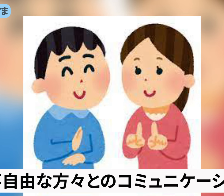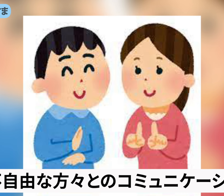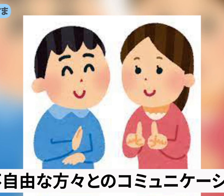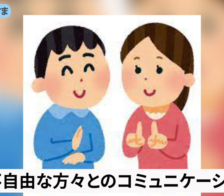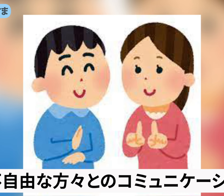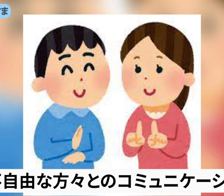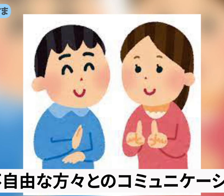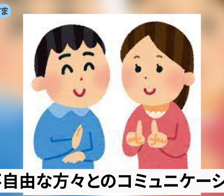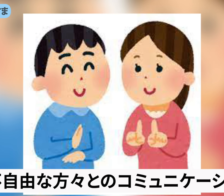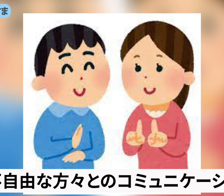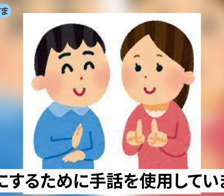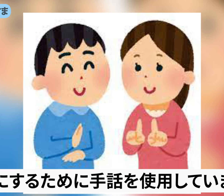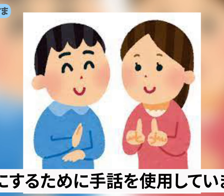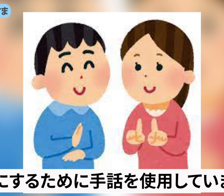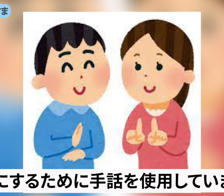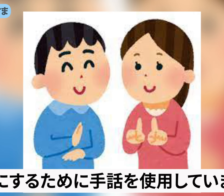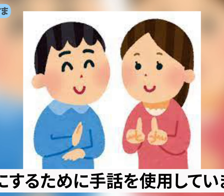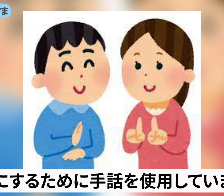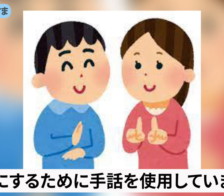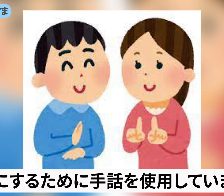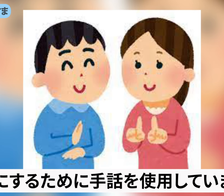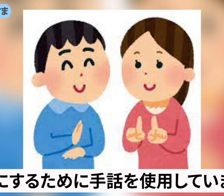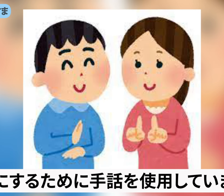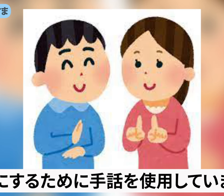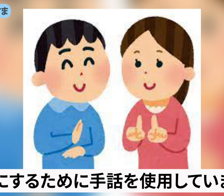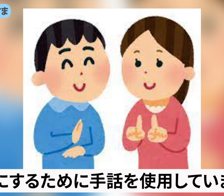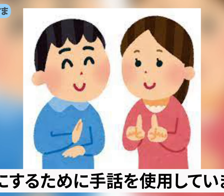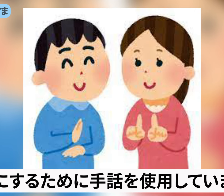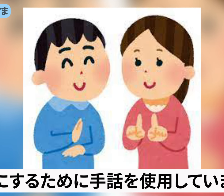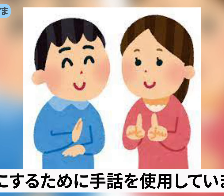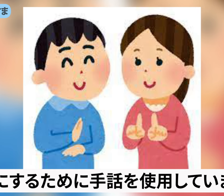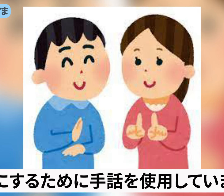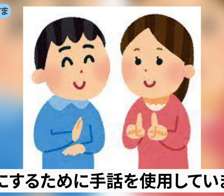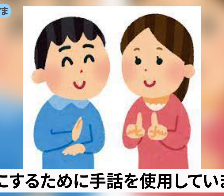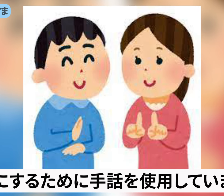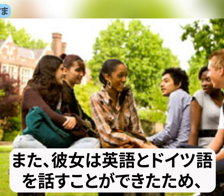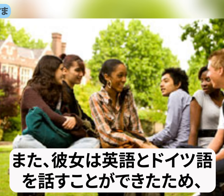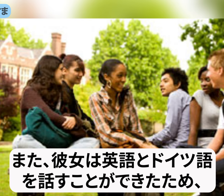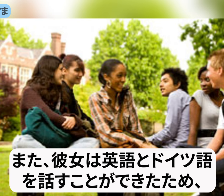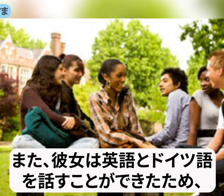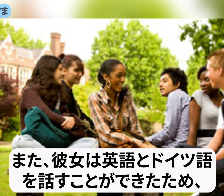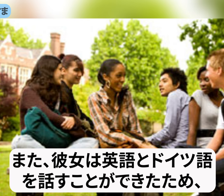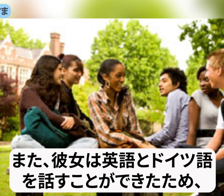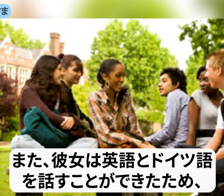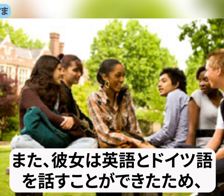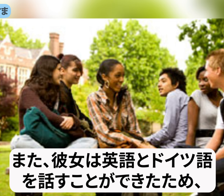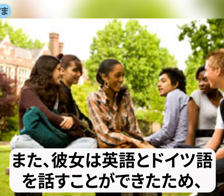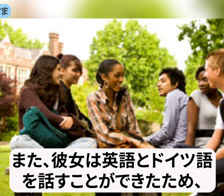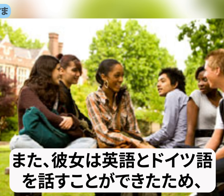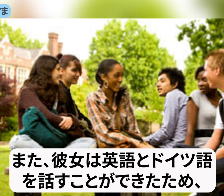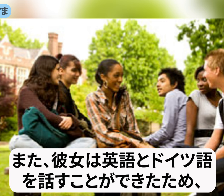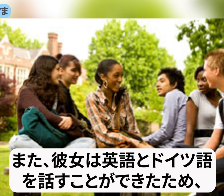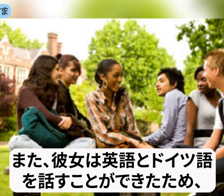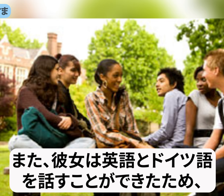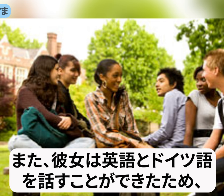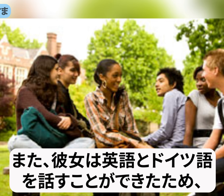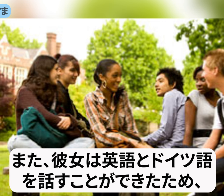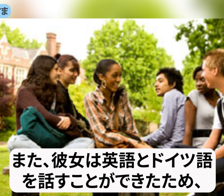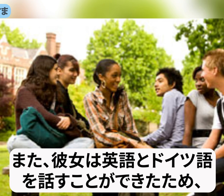々とのコミュニケーションを円滑にするために手話を使用していました。また彼女は英語とドイツ語を話すことができ